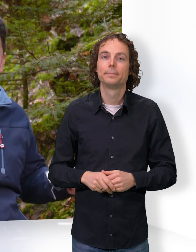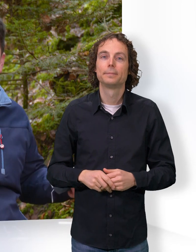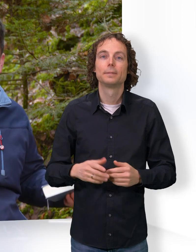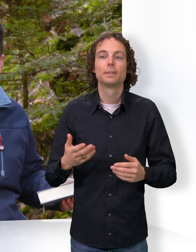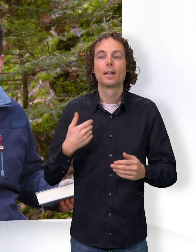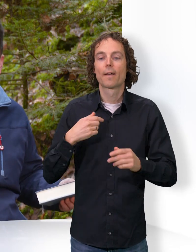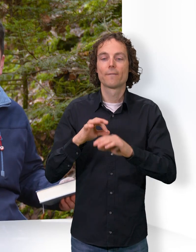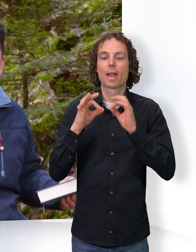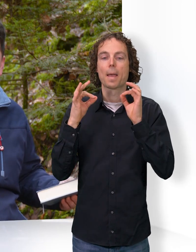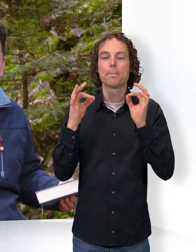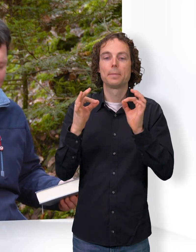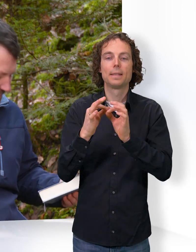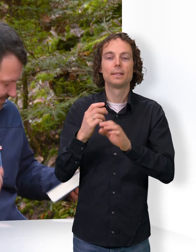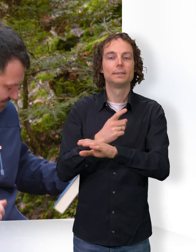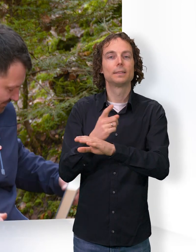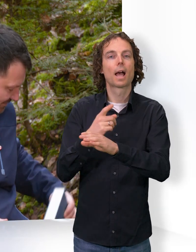Zeit mit der Familie.